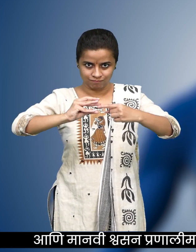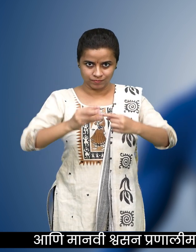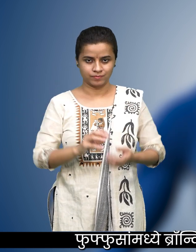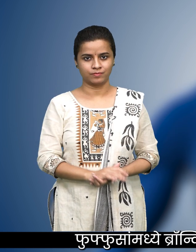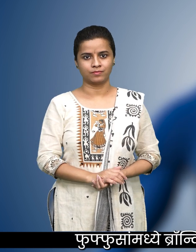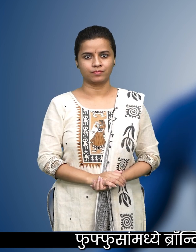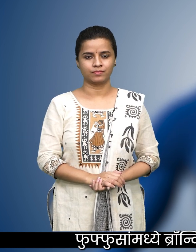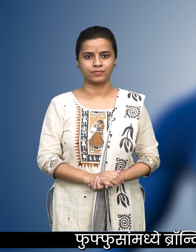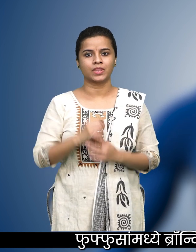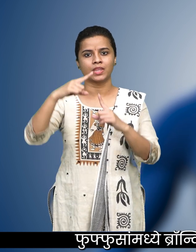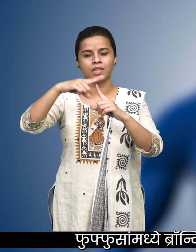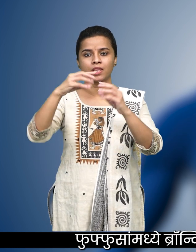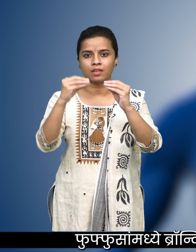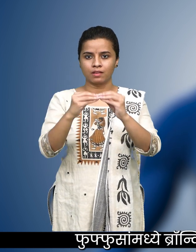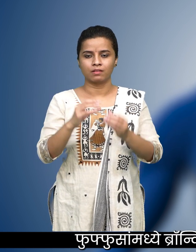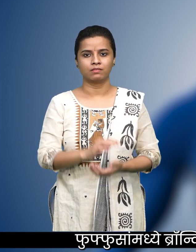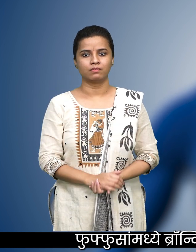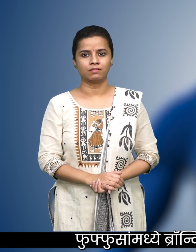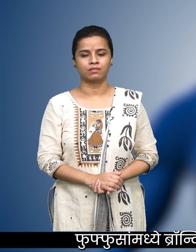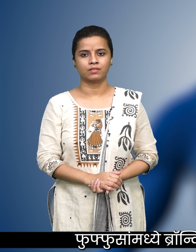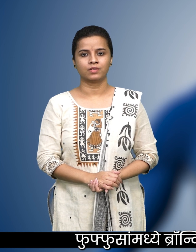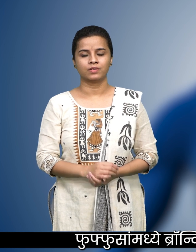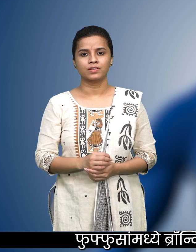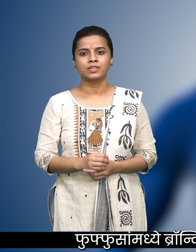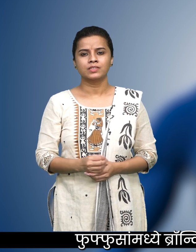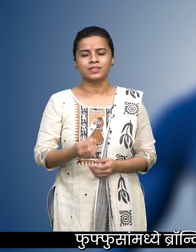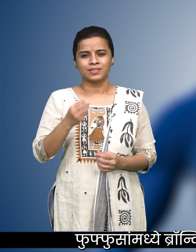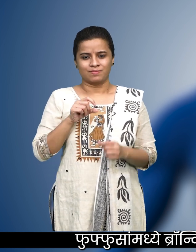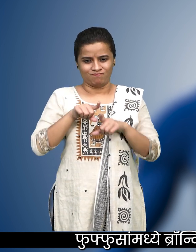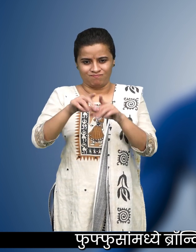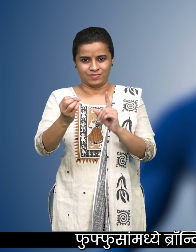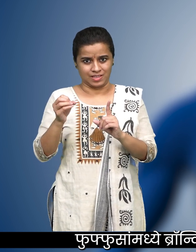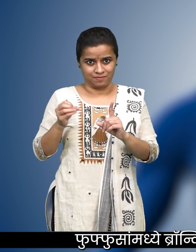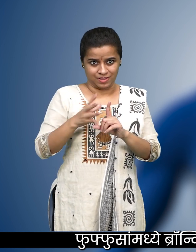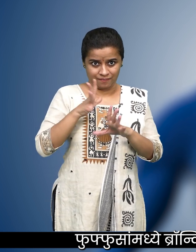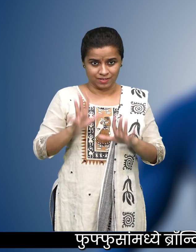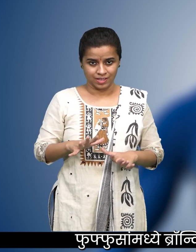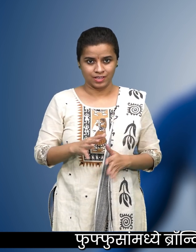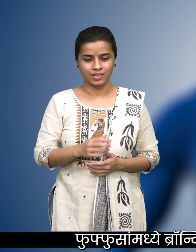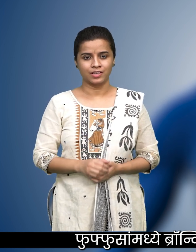फुफ्फुसांमध्ये ब्रोंकिओल्स आणि अल्व्होली यांचा समावेश होत असतो.